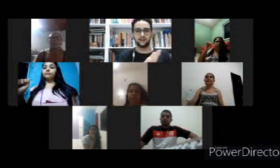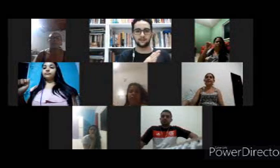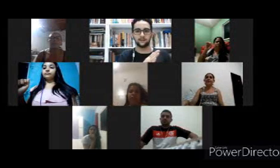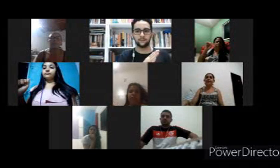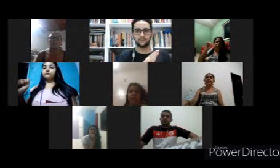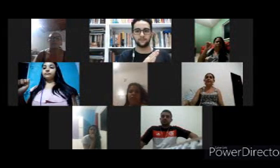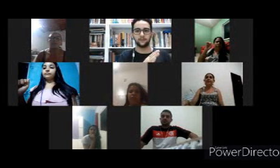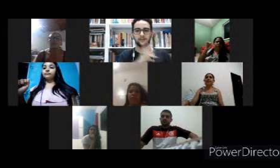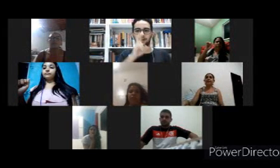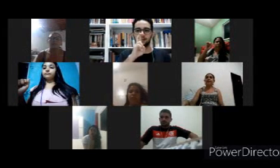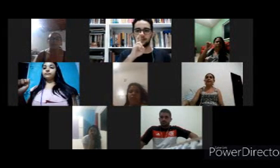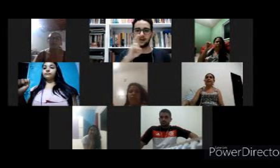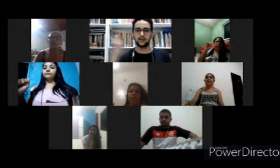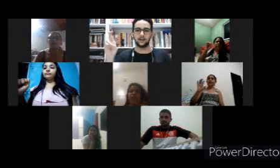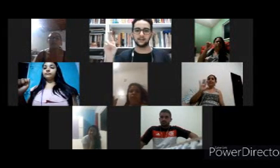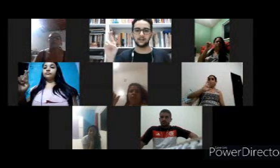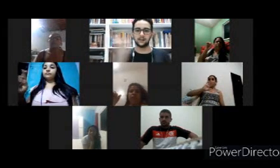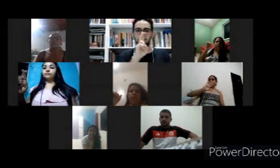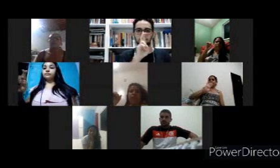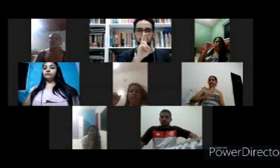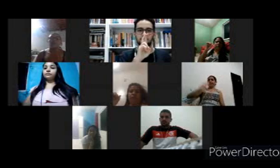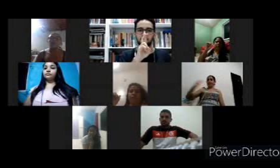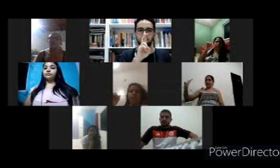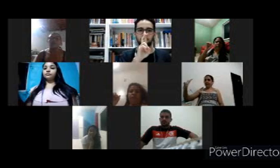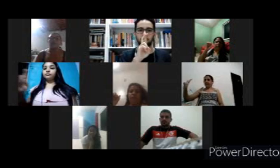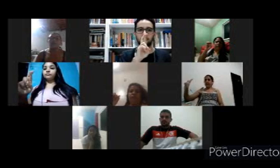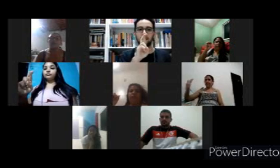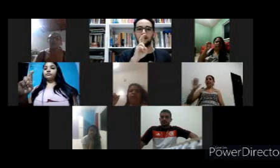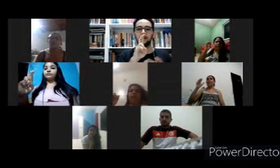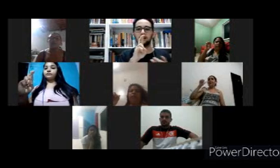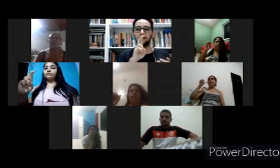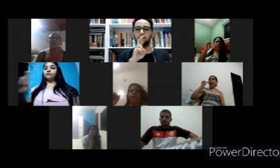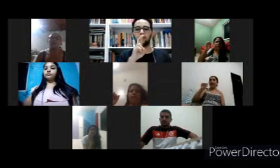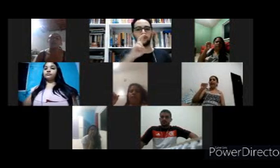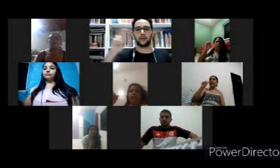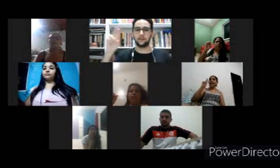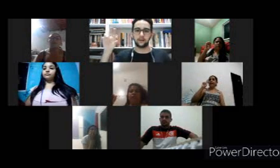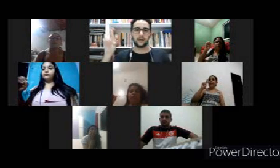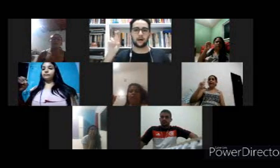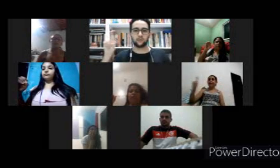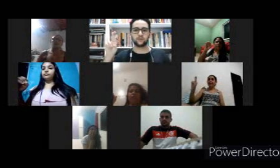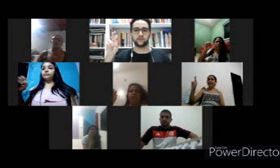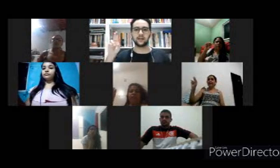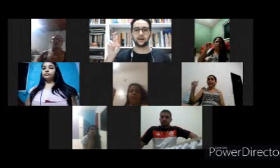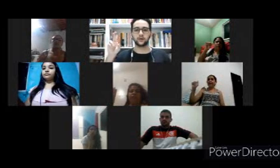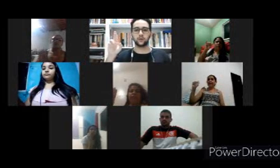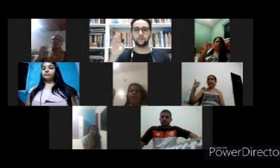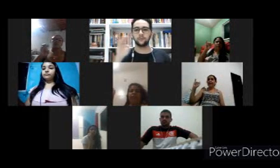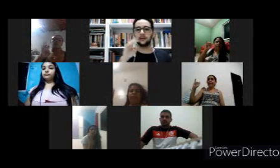R's. Que tem esse R e esse R. Então, termina aonde você arrastou.